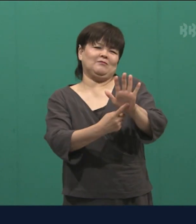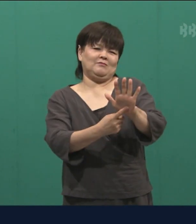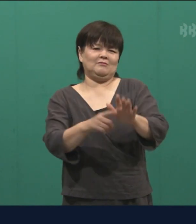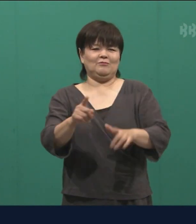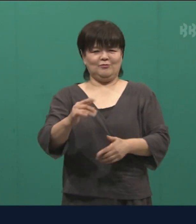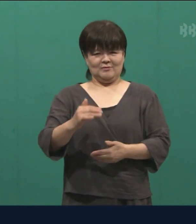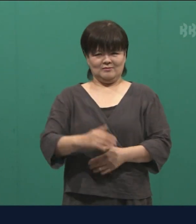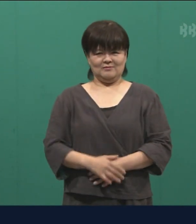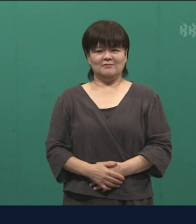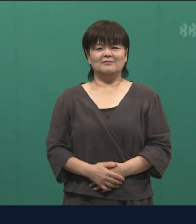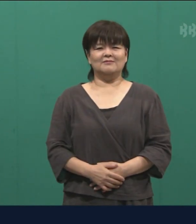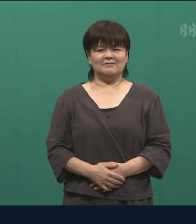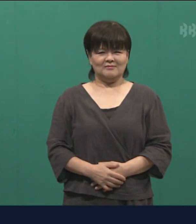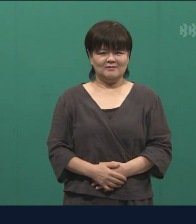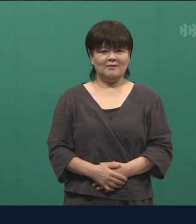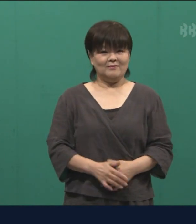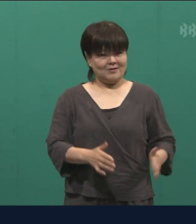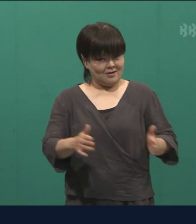です。